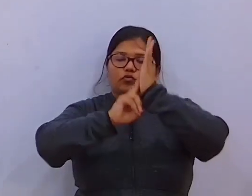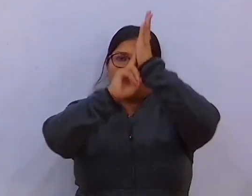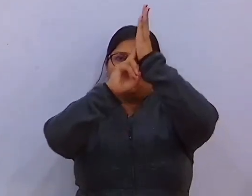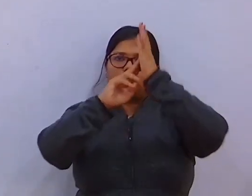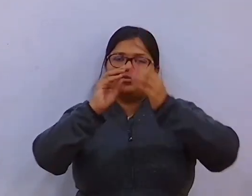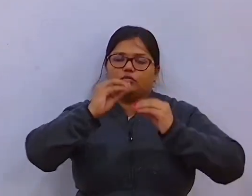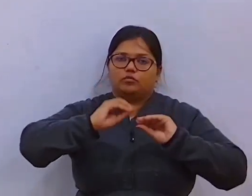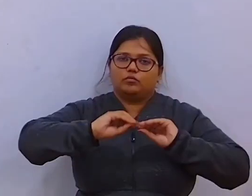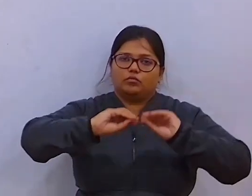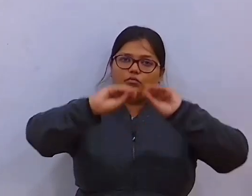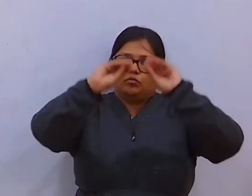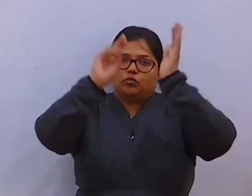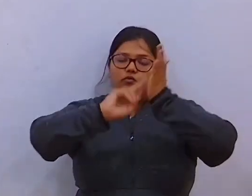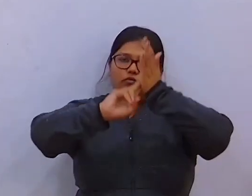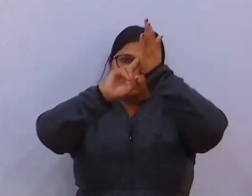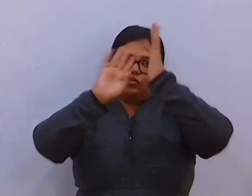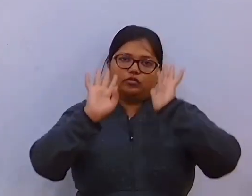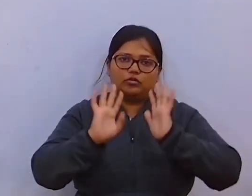यशस्वी,